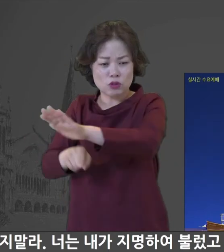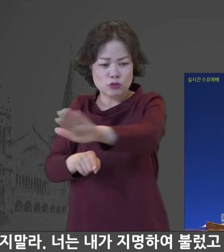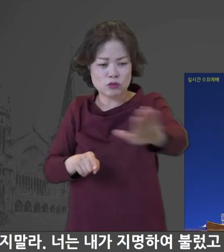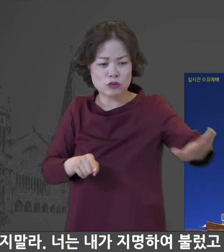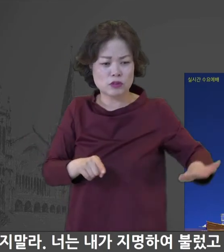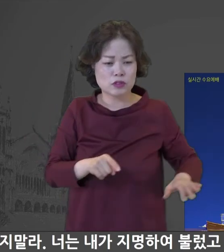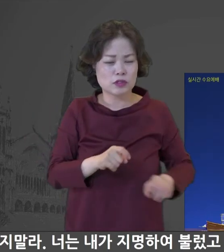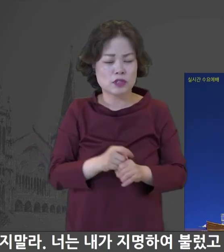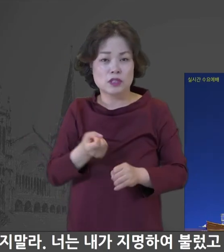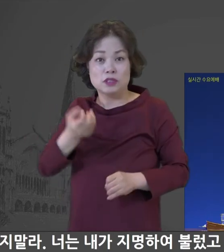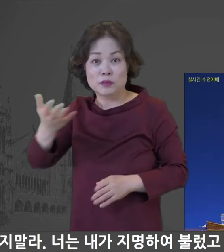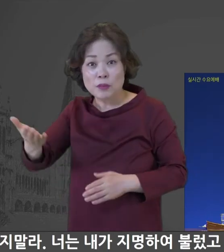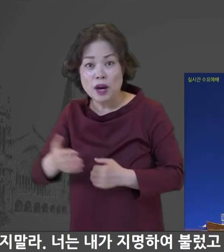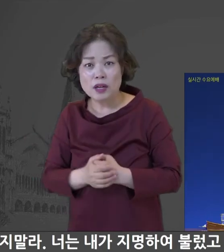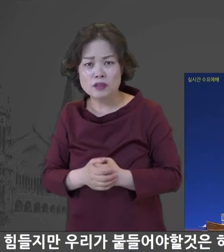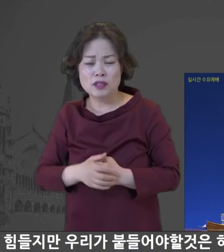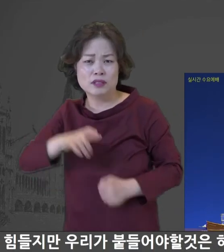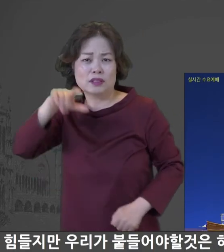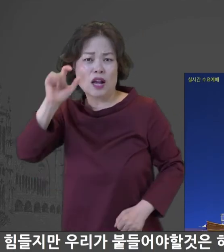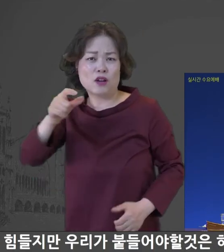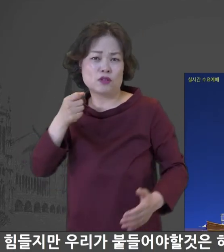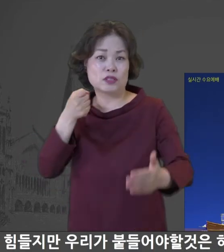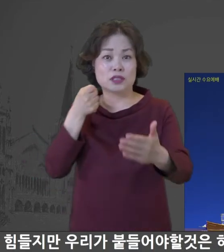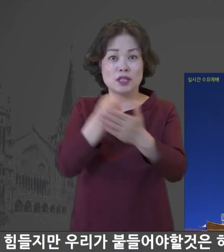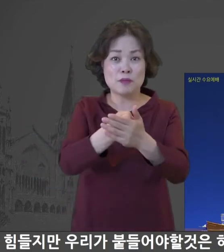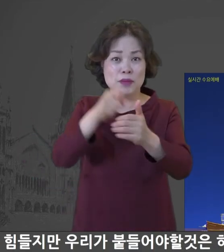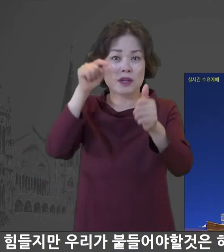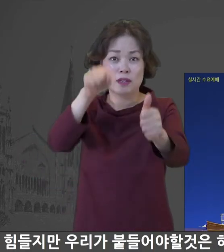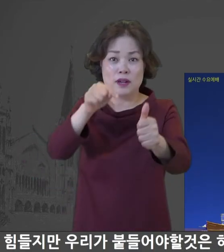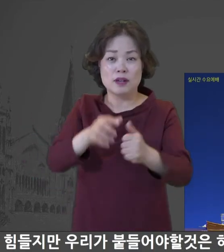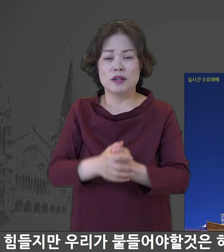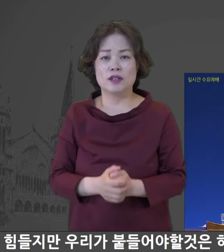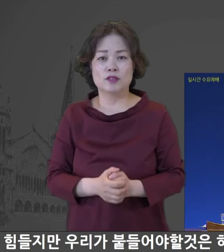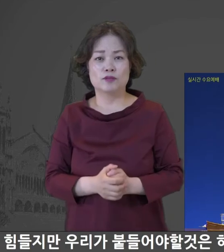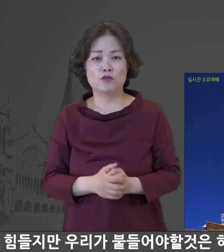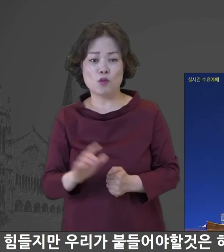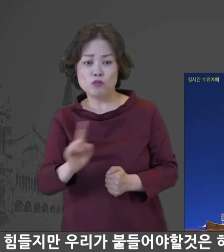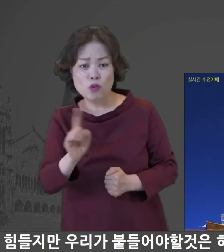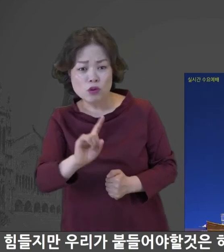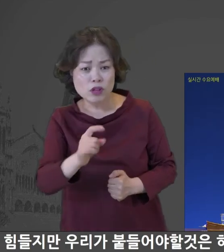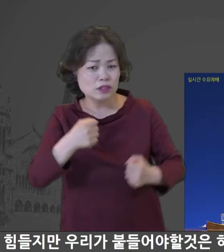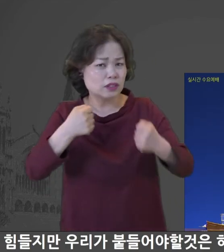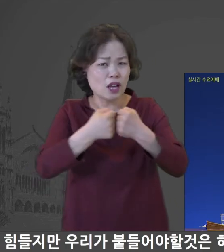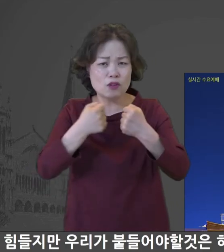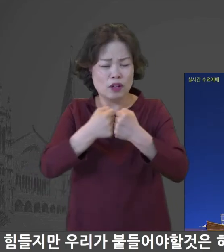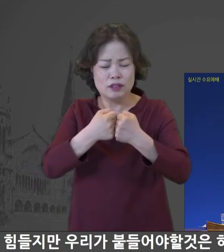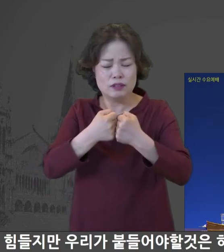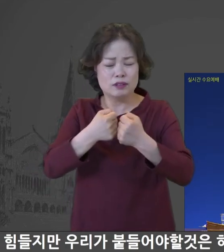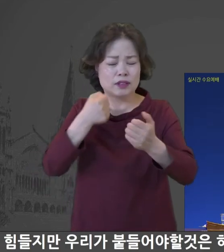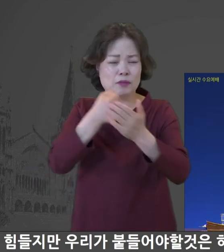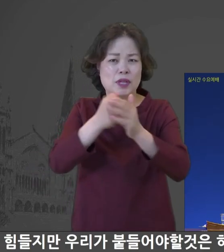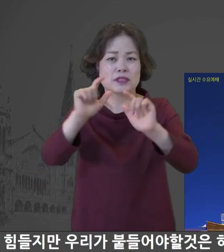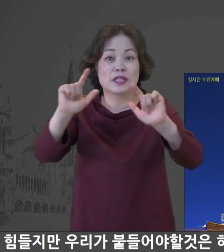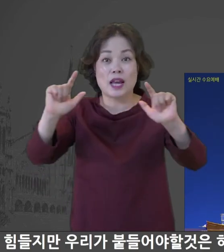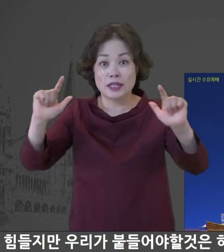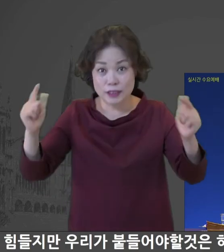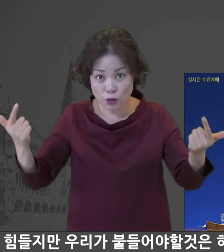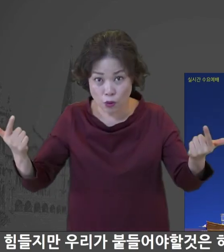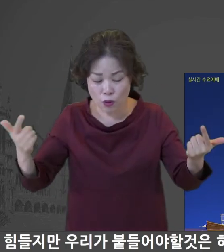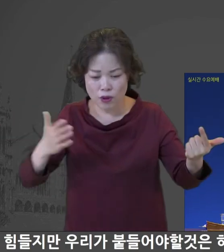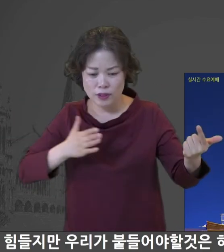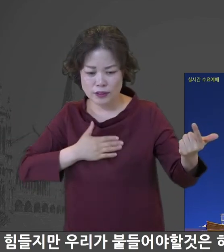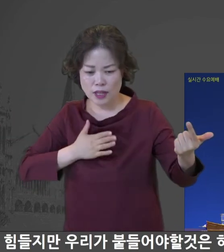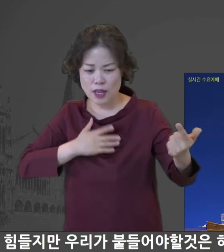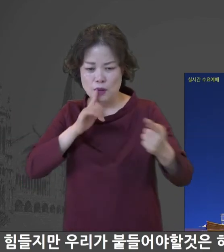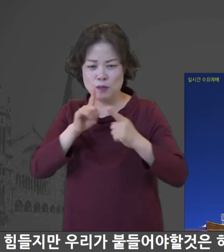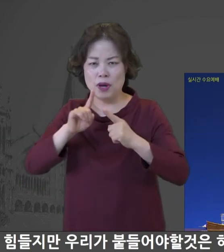사고를 전환하는 겁니다. 강하고 담대하라. 무언가를 싸우기 위해서 강하고 담대한 것이 아니라 나의